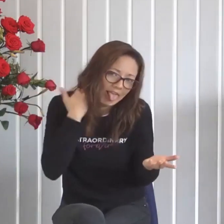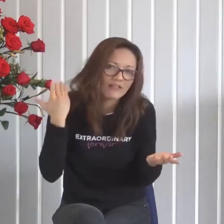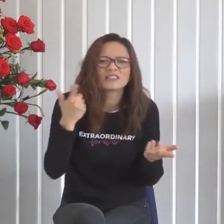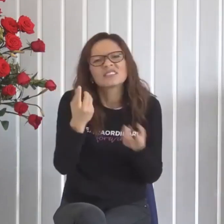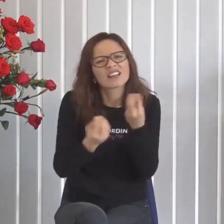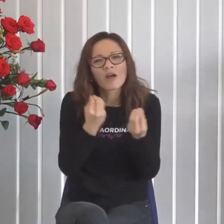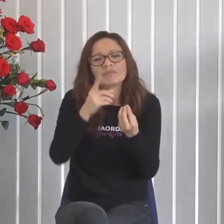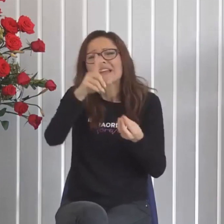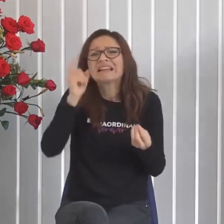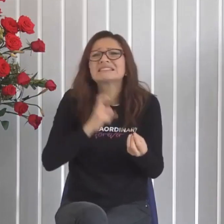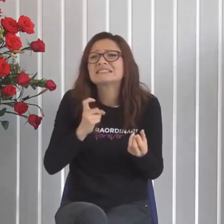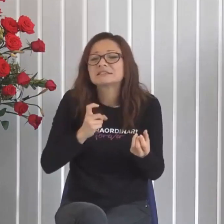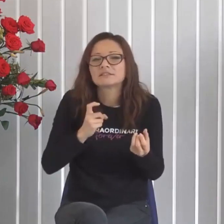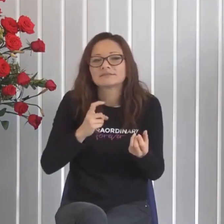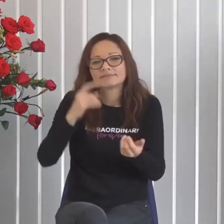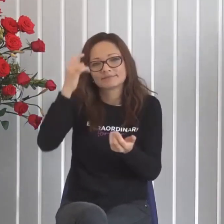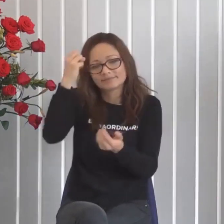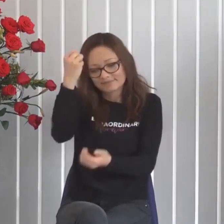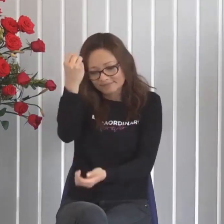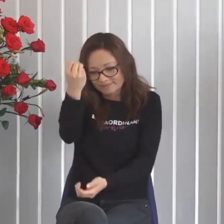Entonces, ¿qué es lo que necesita?